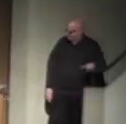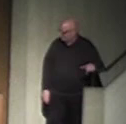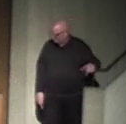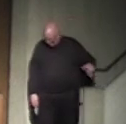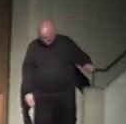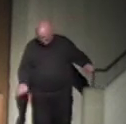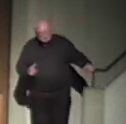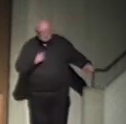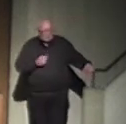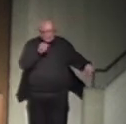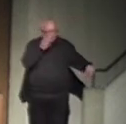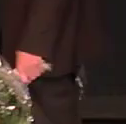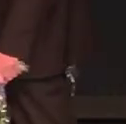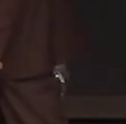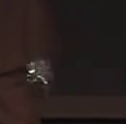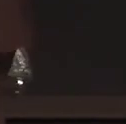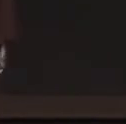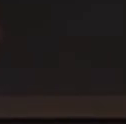Wir warten jetzt gerade noch mal eben auf die Blümchen.